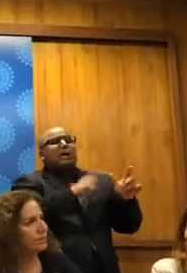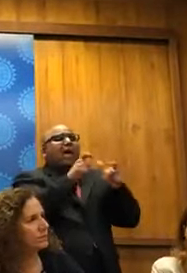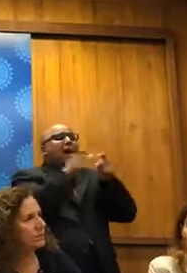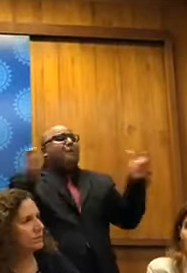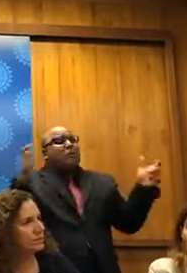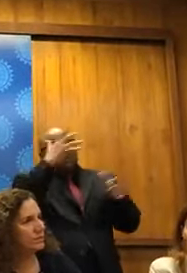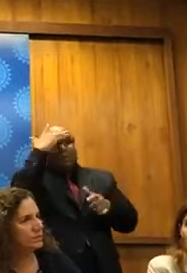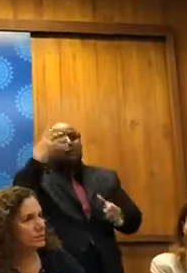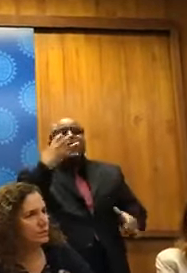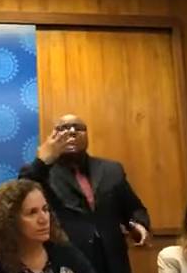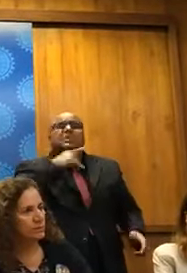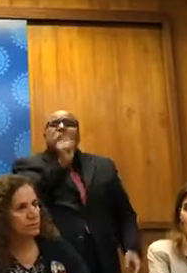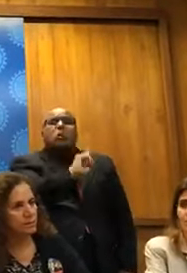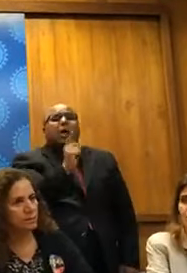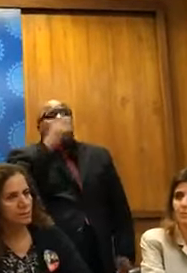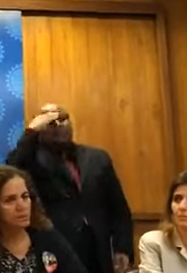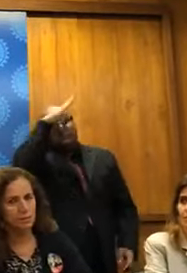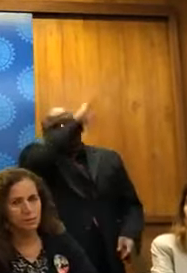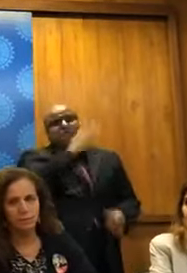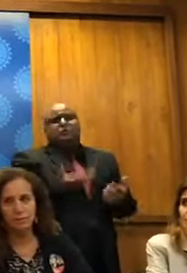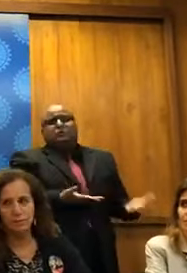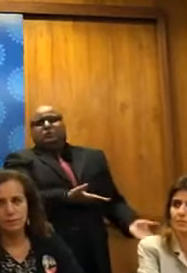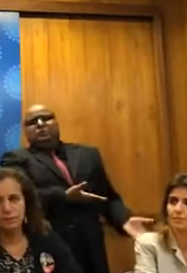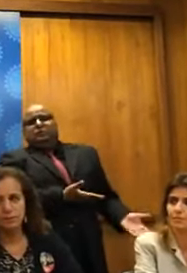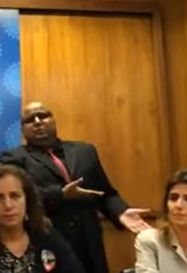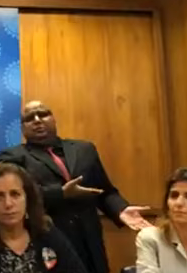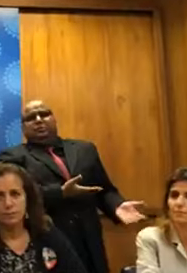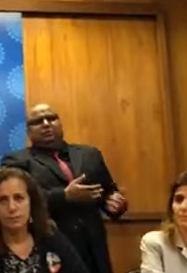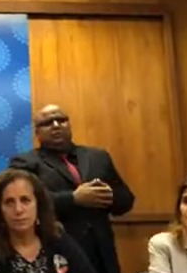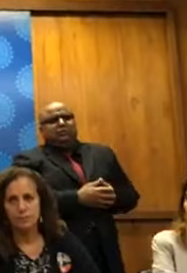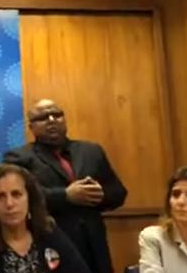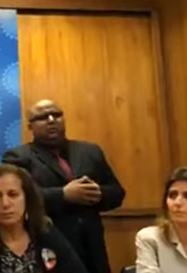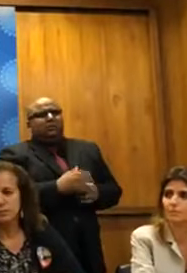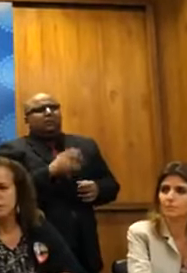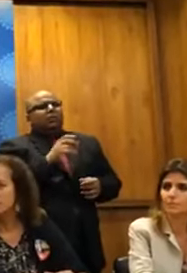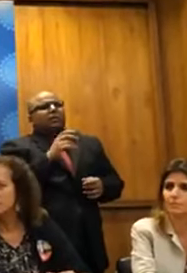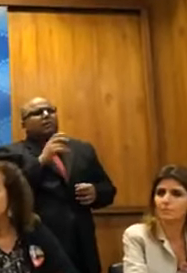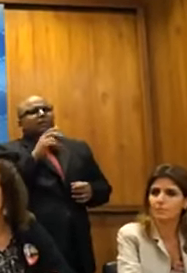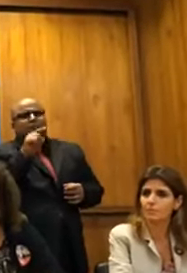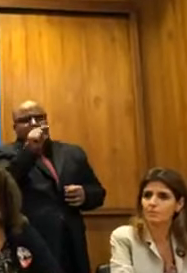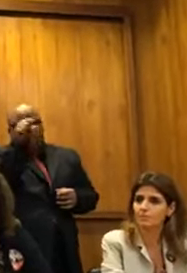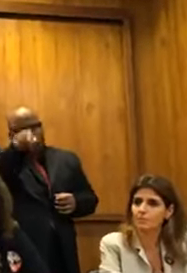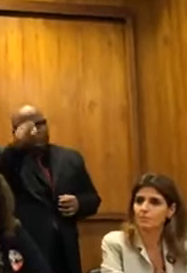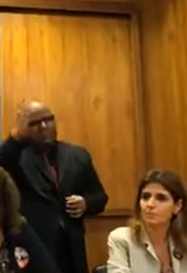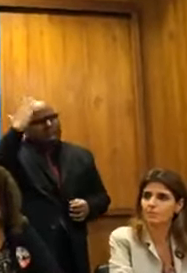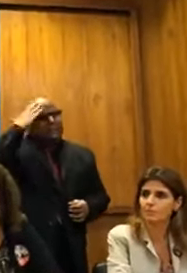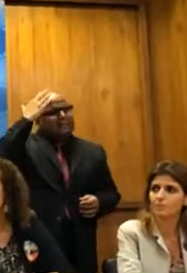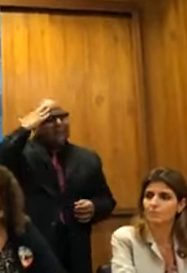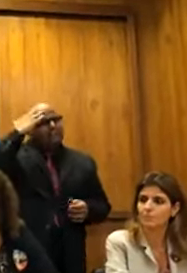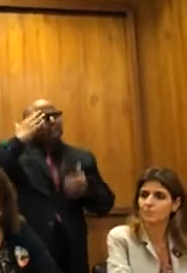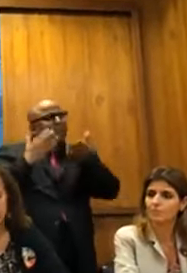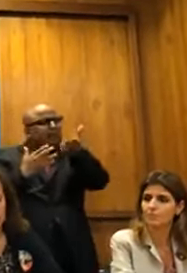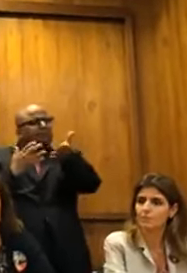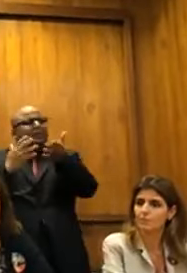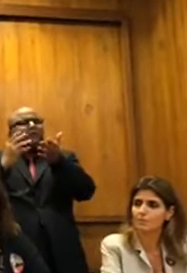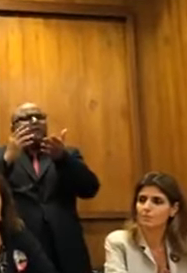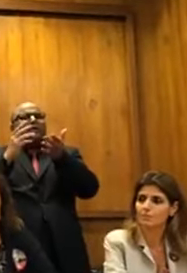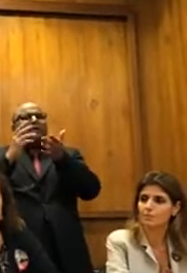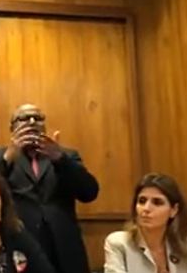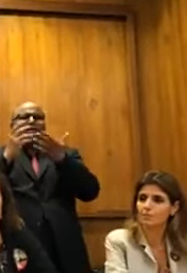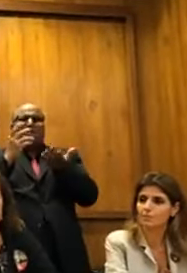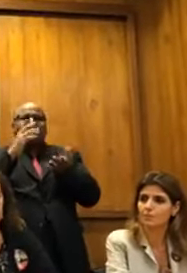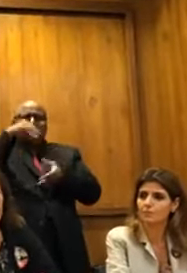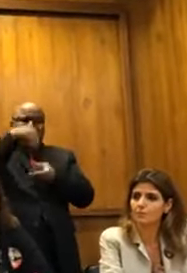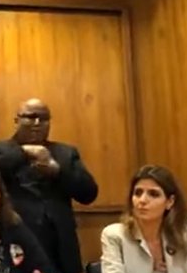não conhecem. E você que é de agência internacional, você sabe que nem sempre a imprensa